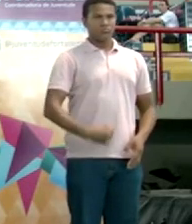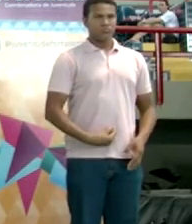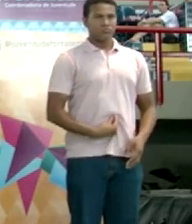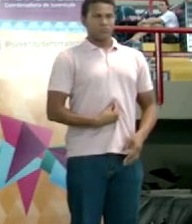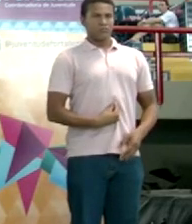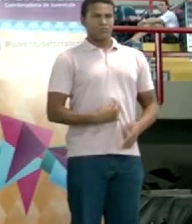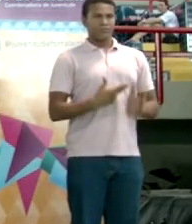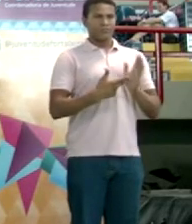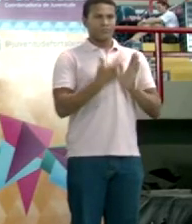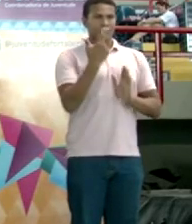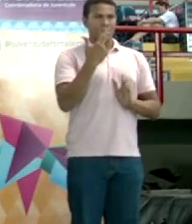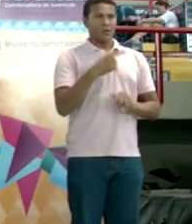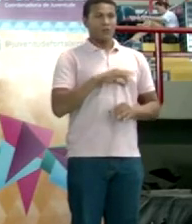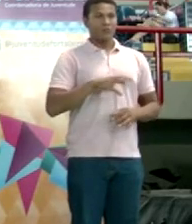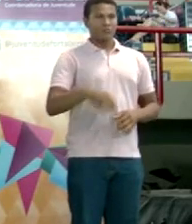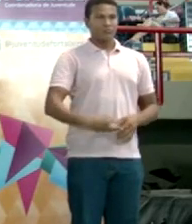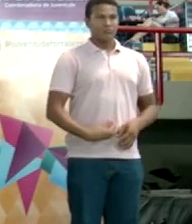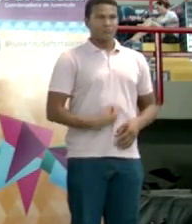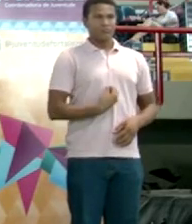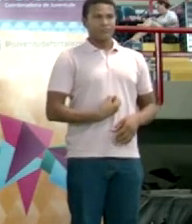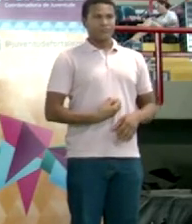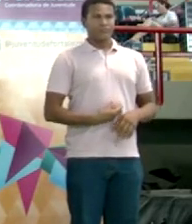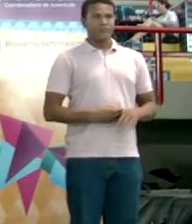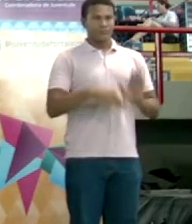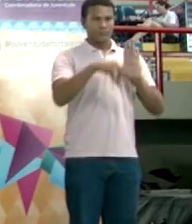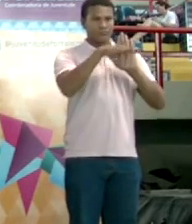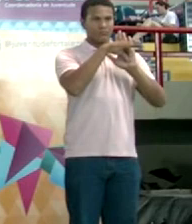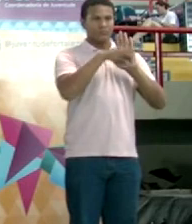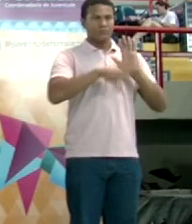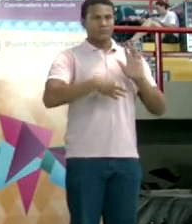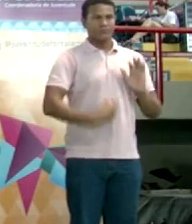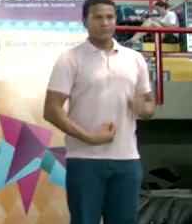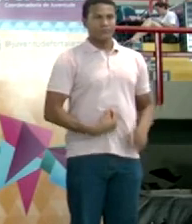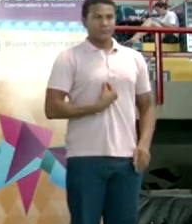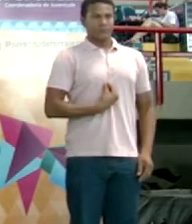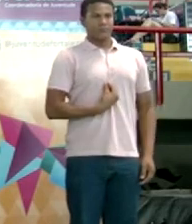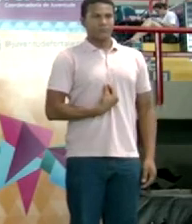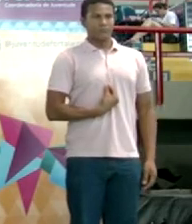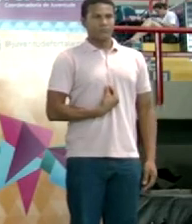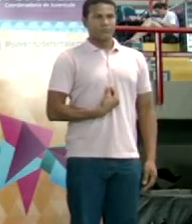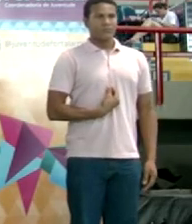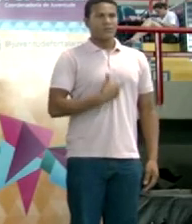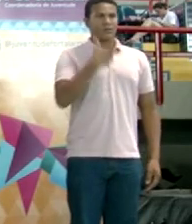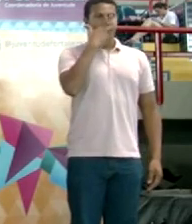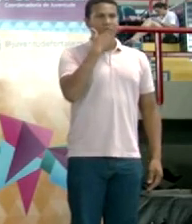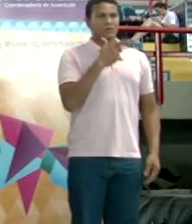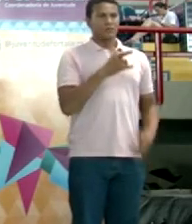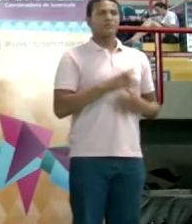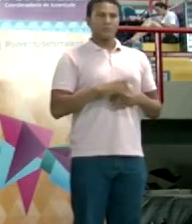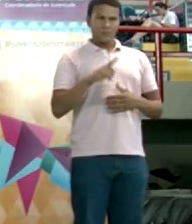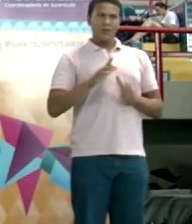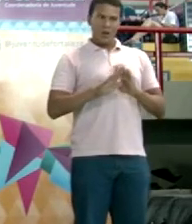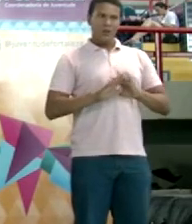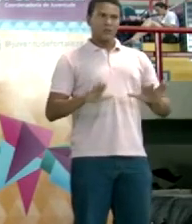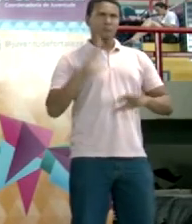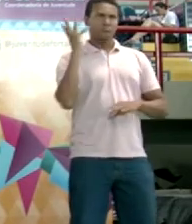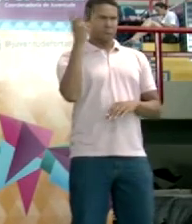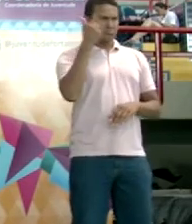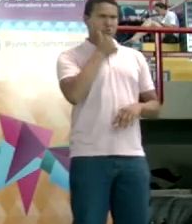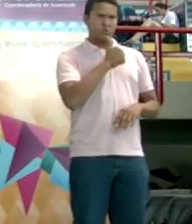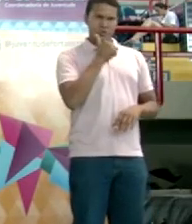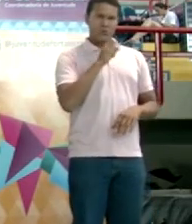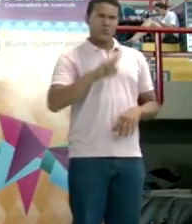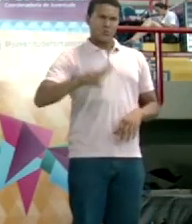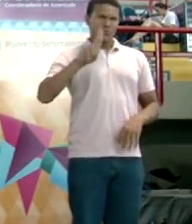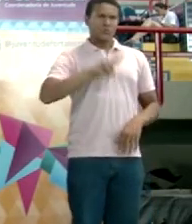tá certo? Ok? E a pílula do dia seguinte, o que ela vem a ser isso? A pílula do dia seguinte é